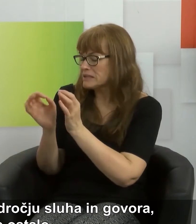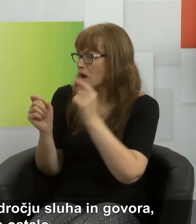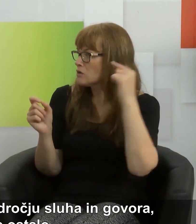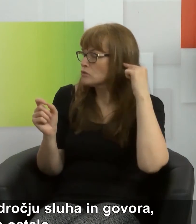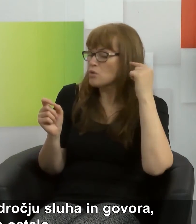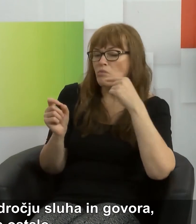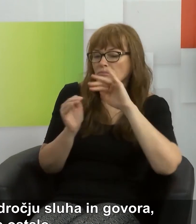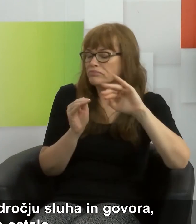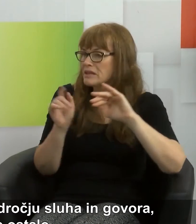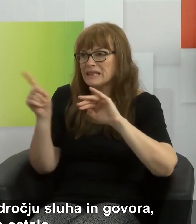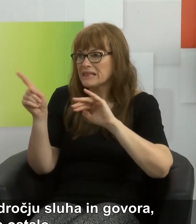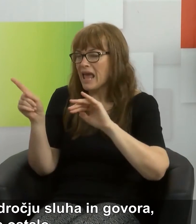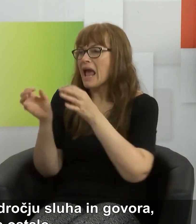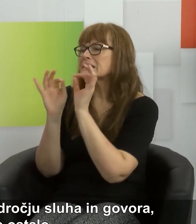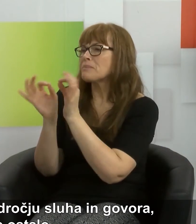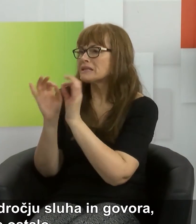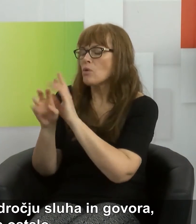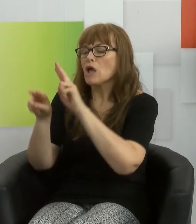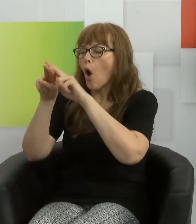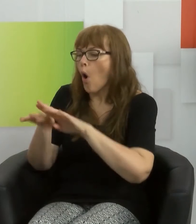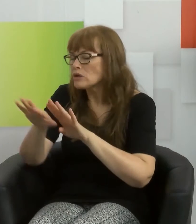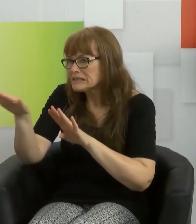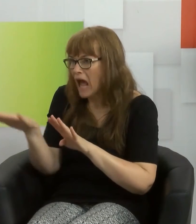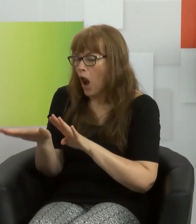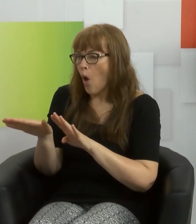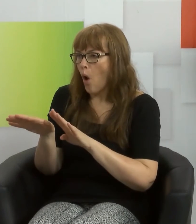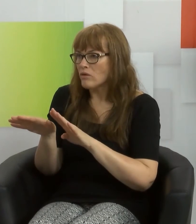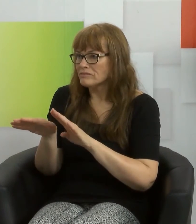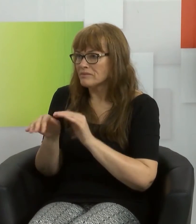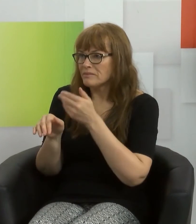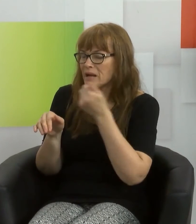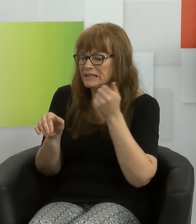in govora, ampak vse ostalo.